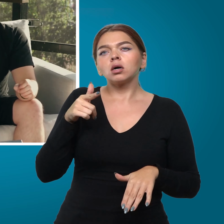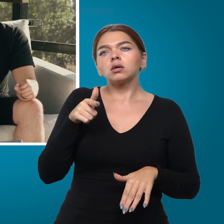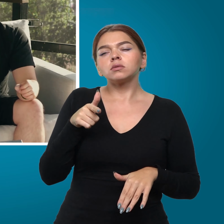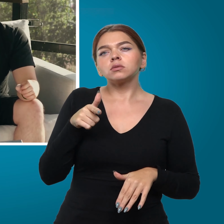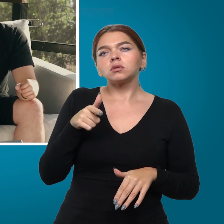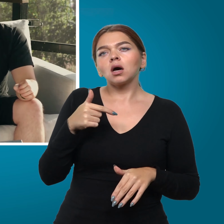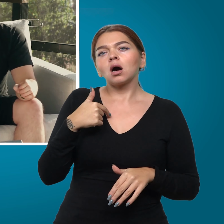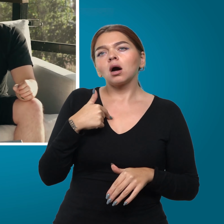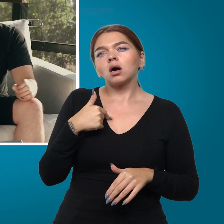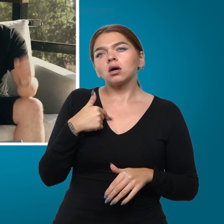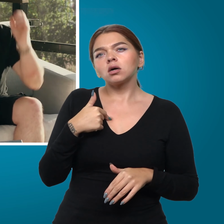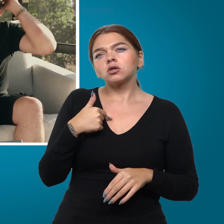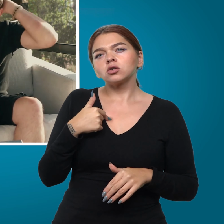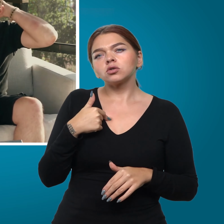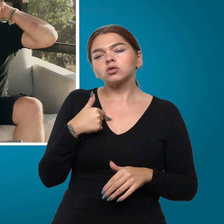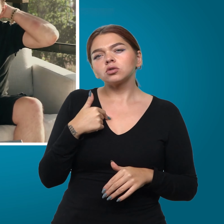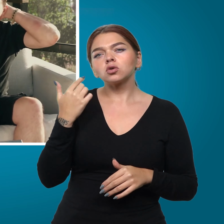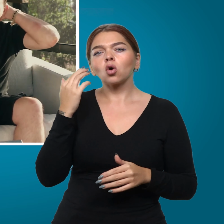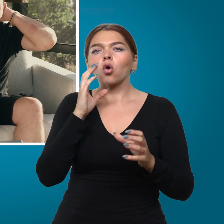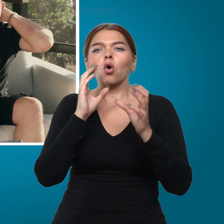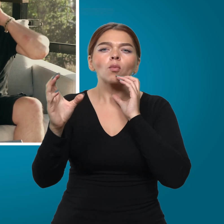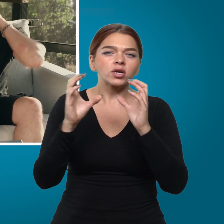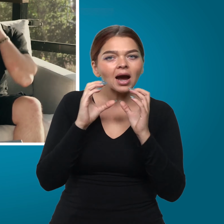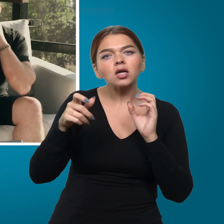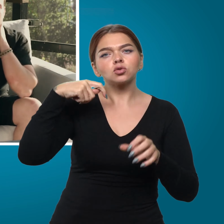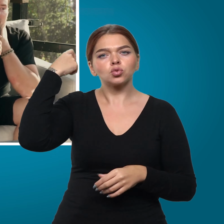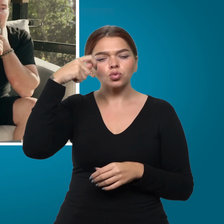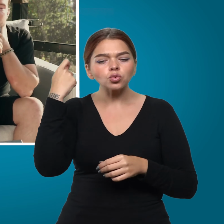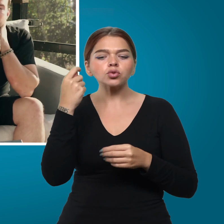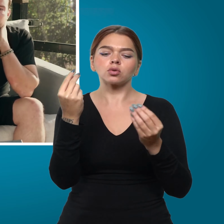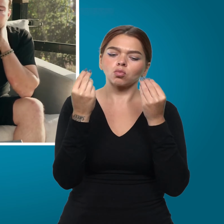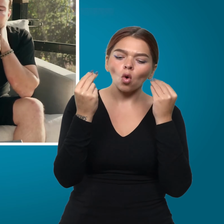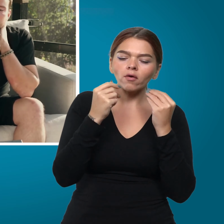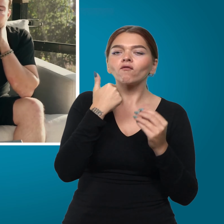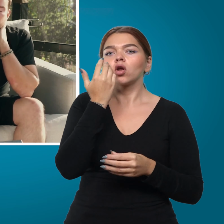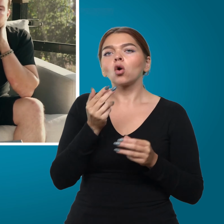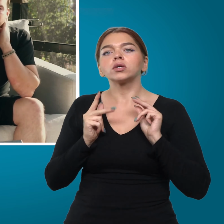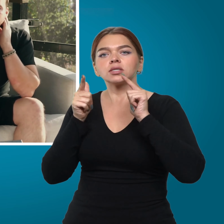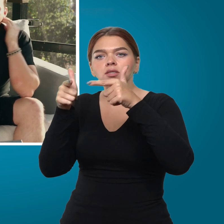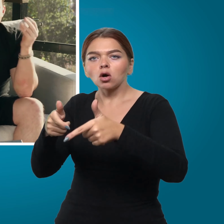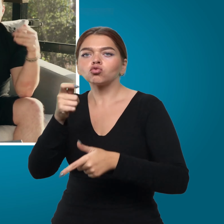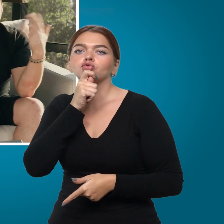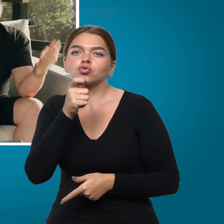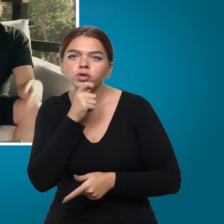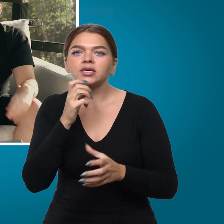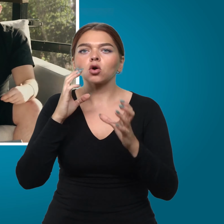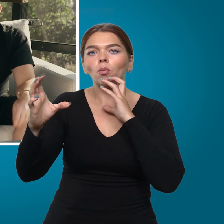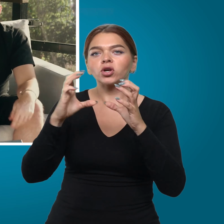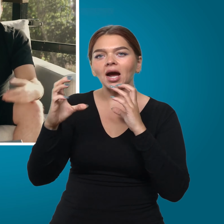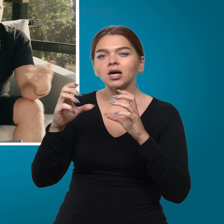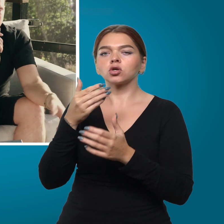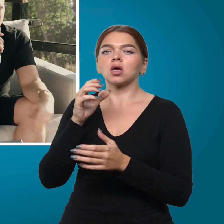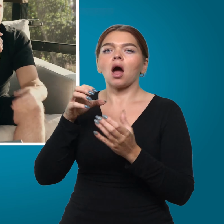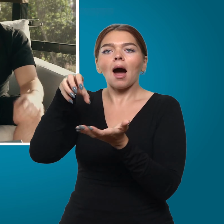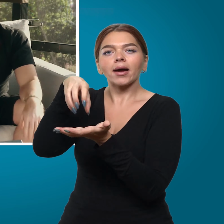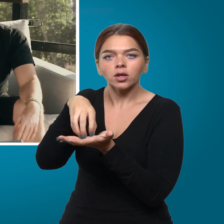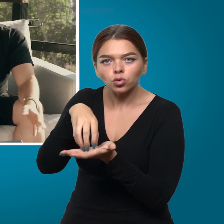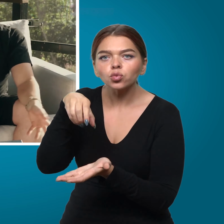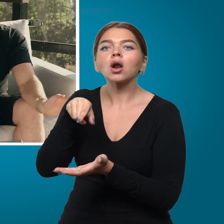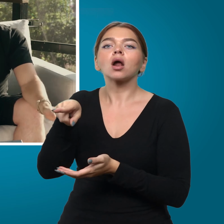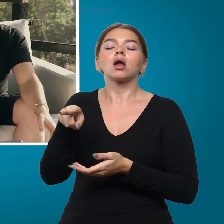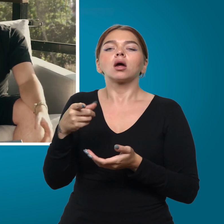27 metų, nežinau, tai čia prieš 6 jau beveik metus, tai aš kaip sakiau, baigiau komunikacijos studijas, įsidarbinau